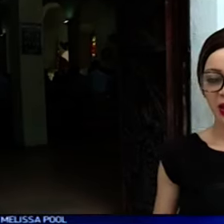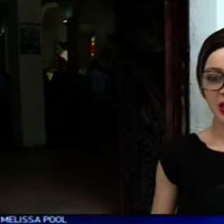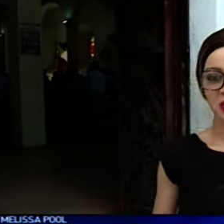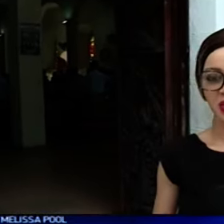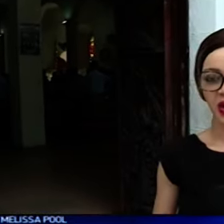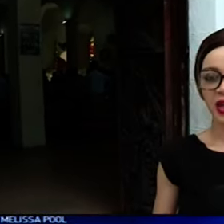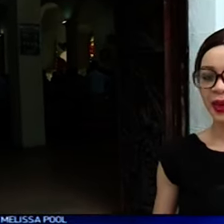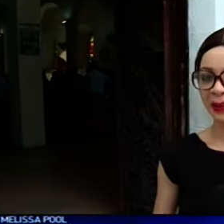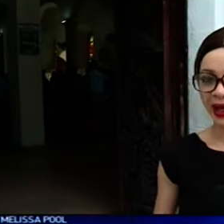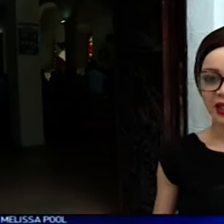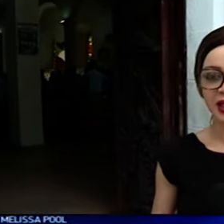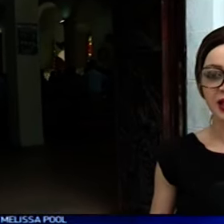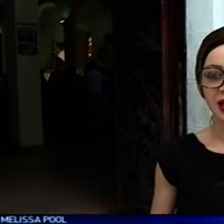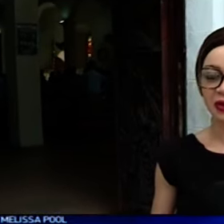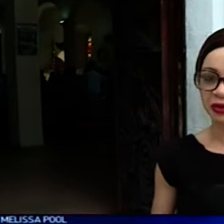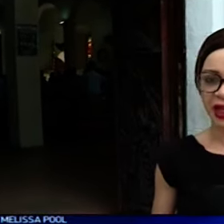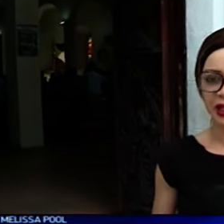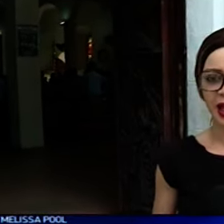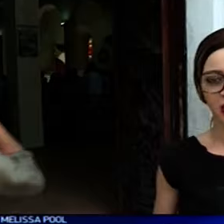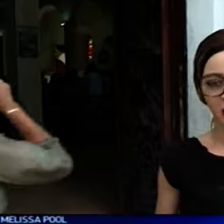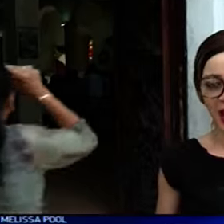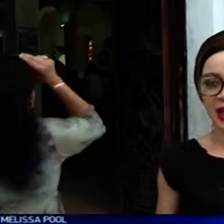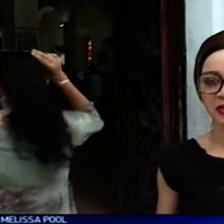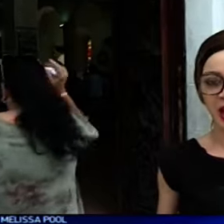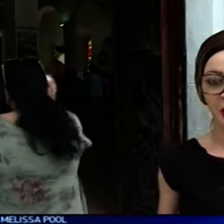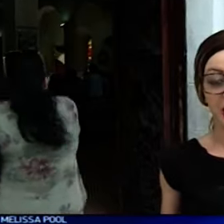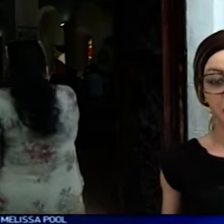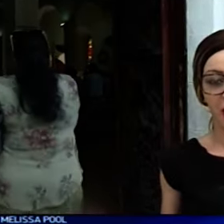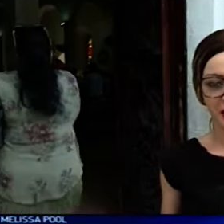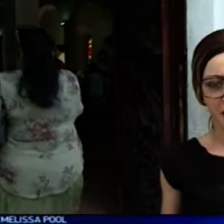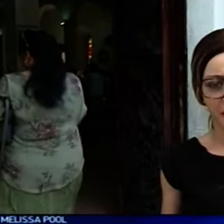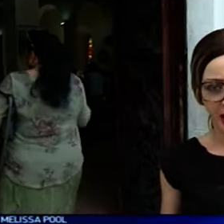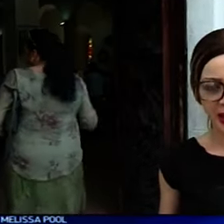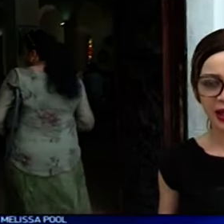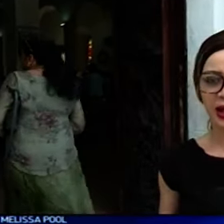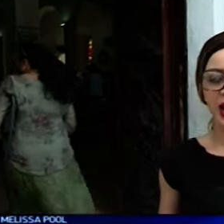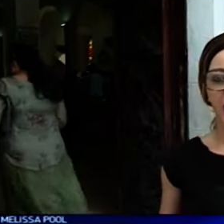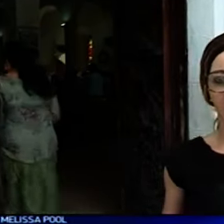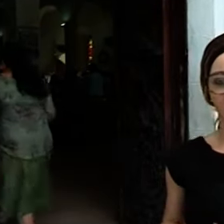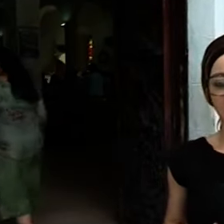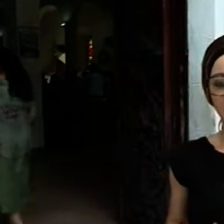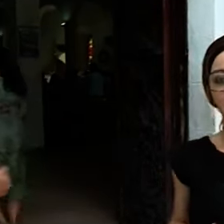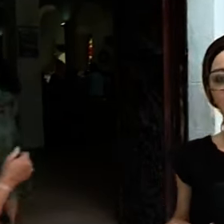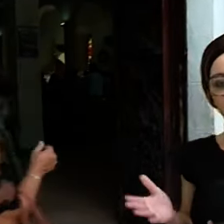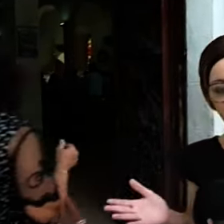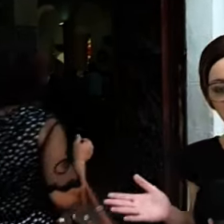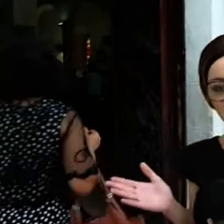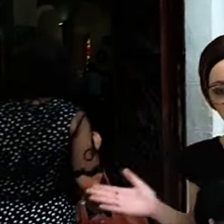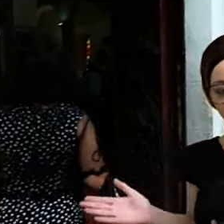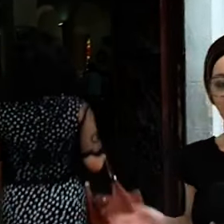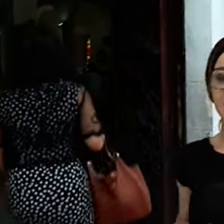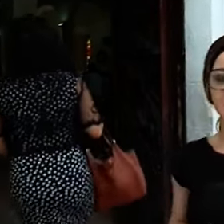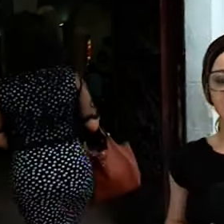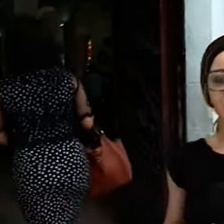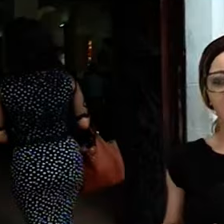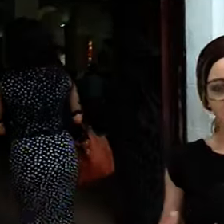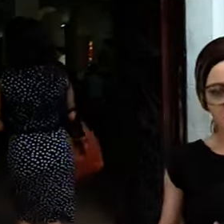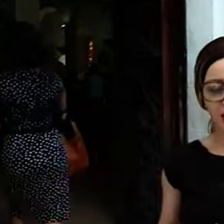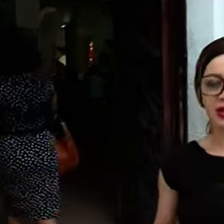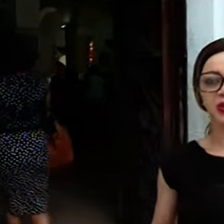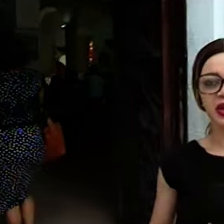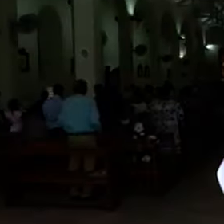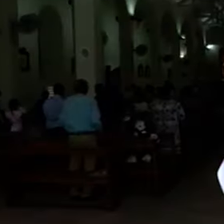Immaculée Conception, il n'a pas paru de sa nouvelle hier soir. Il fait un bon croyant panique à cause pareil nous voir ici.